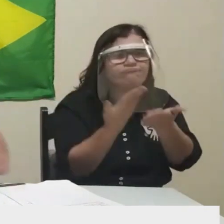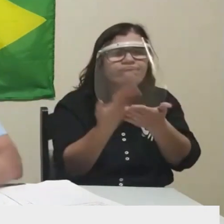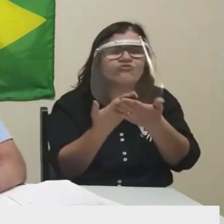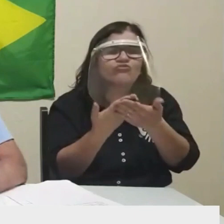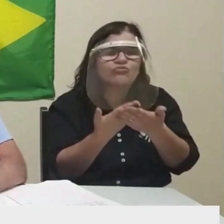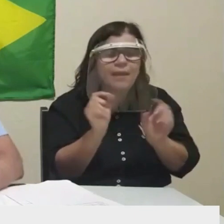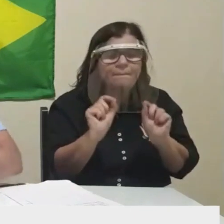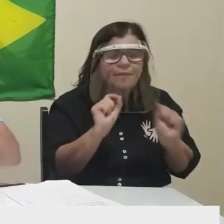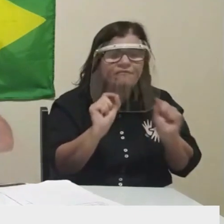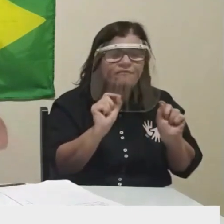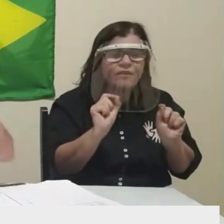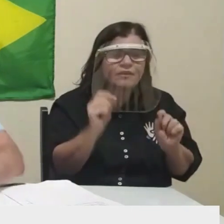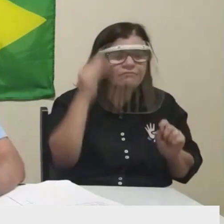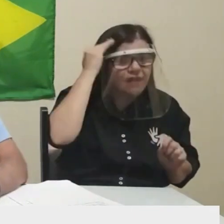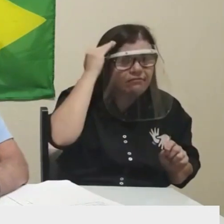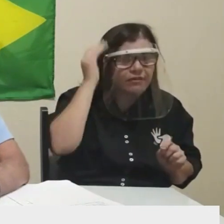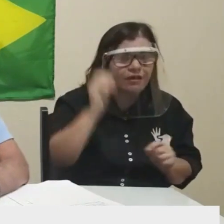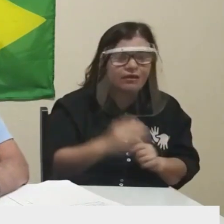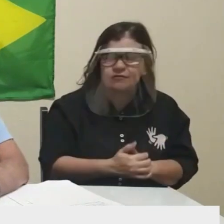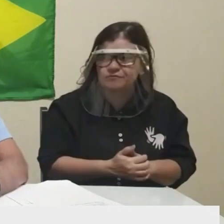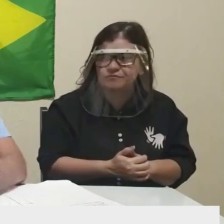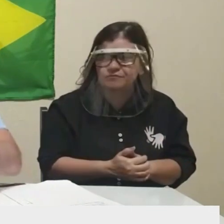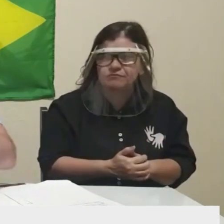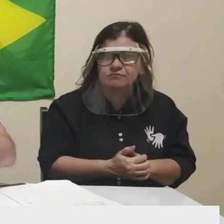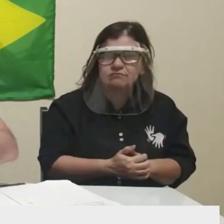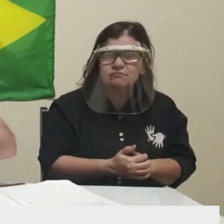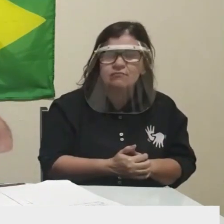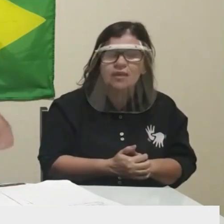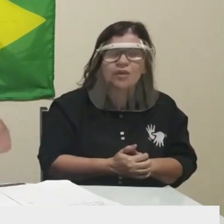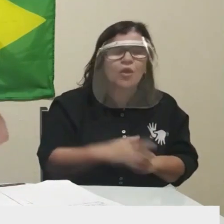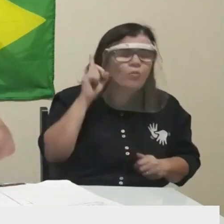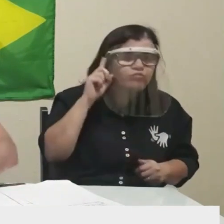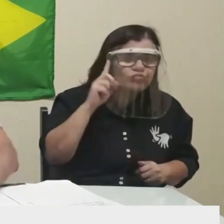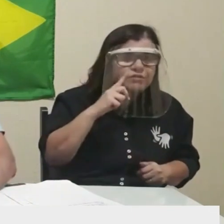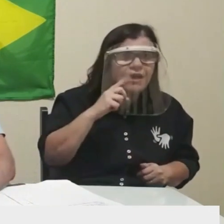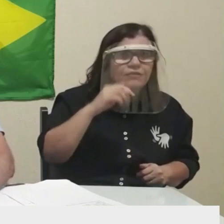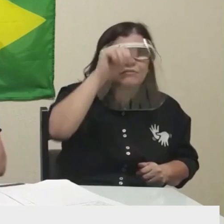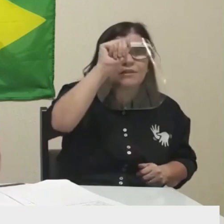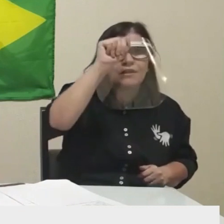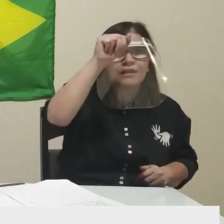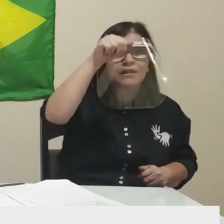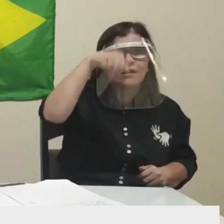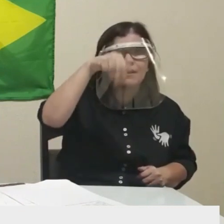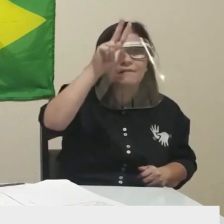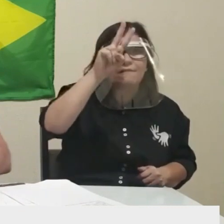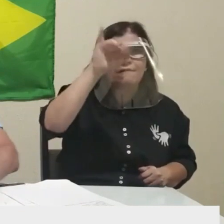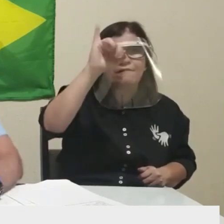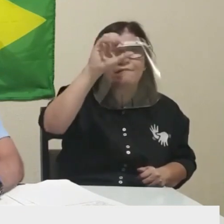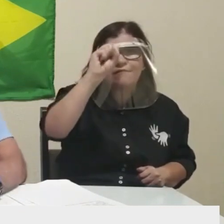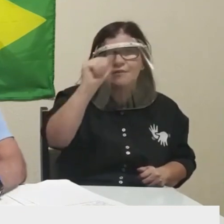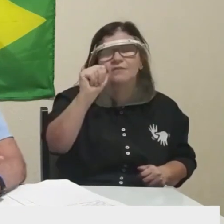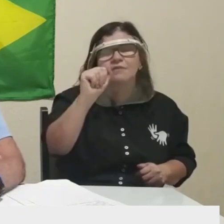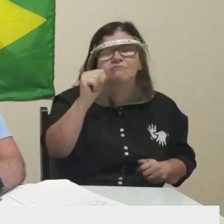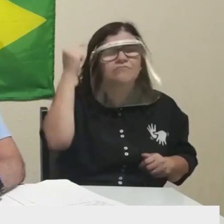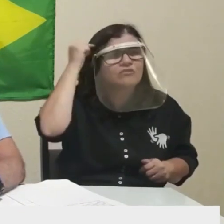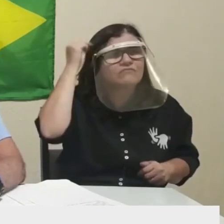Ernesto Araújo, vimos o FDA, que é a Anvisa norte-americana, que começou a estudar isso. A gente, como do lado de cá, o que, que nós